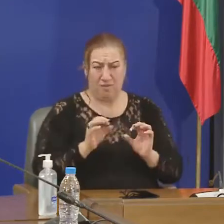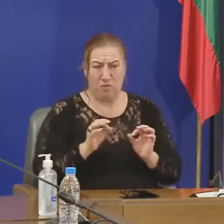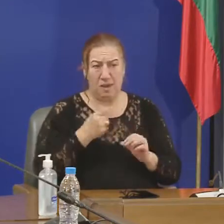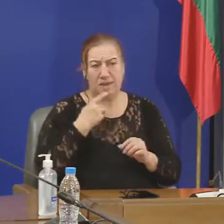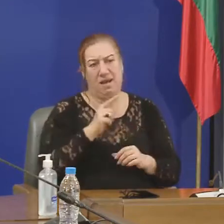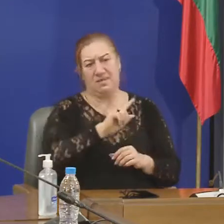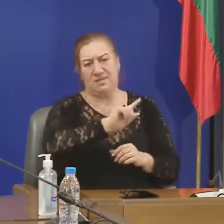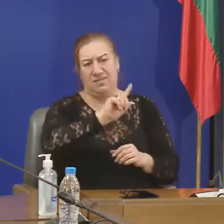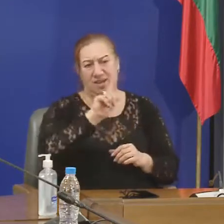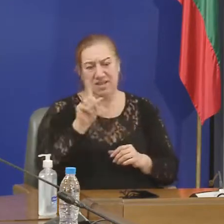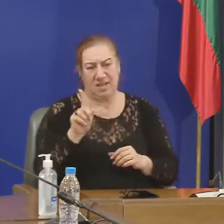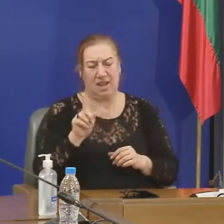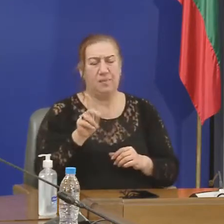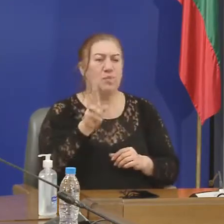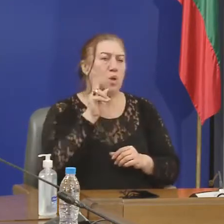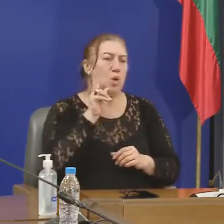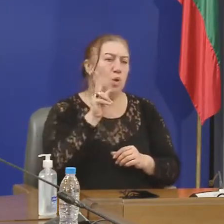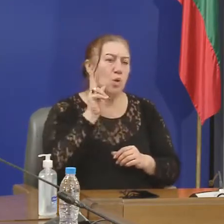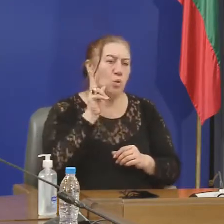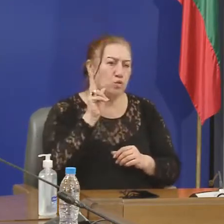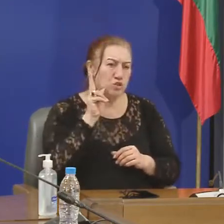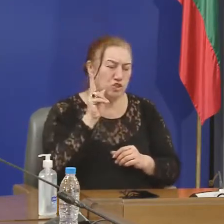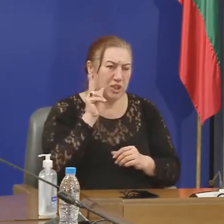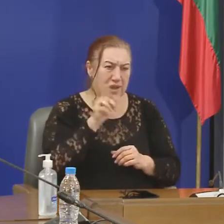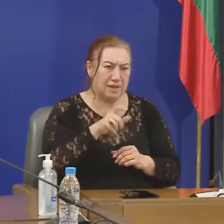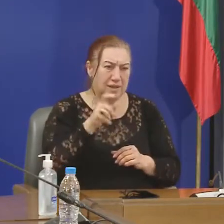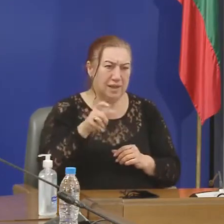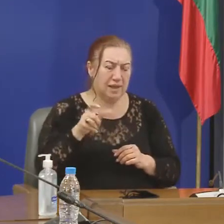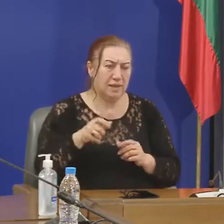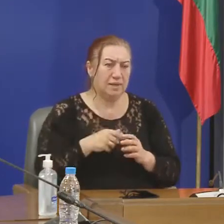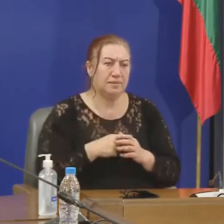Учителите, средния брой заразени